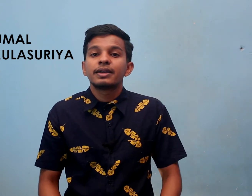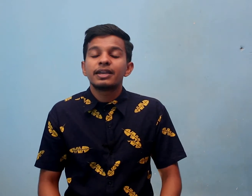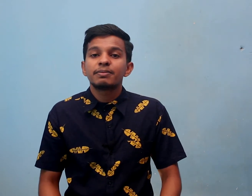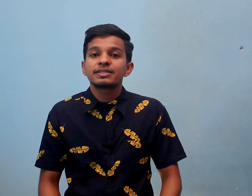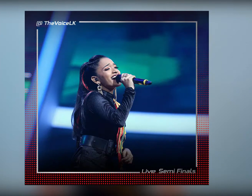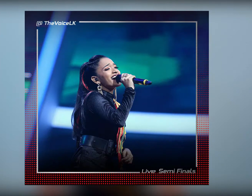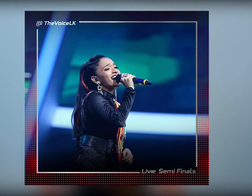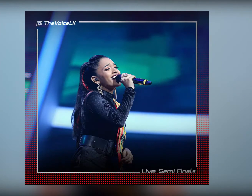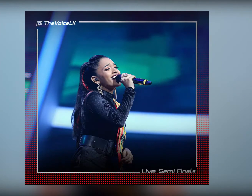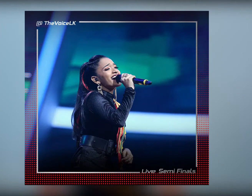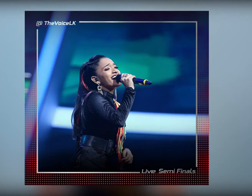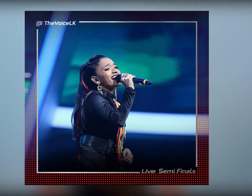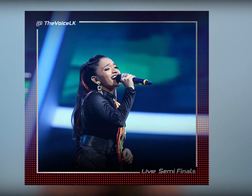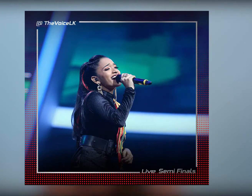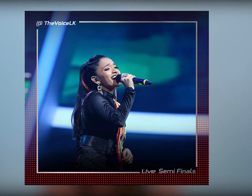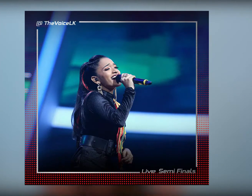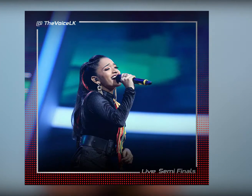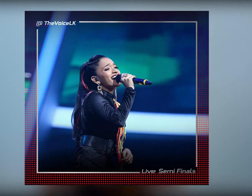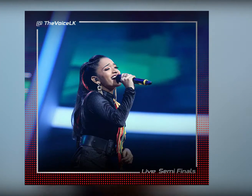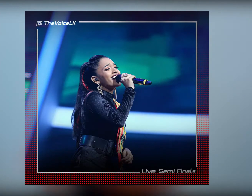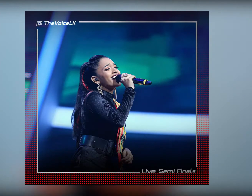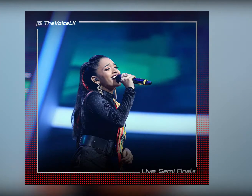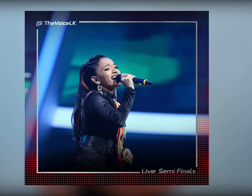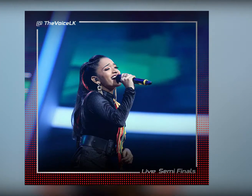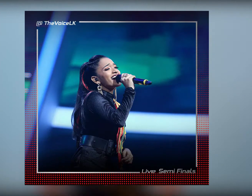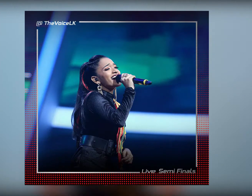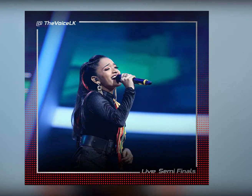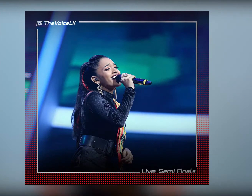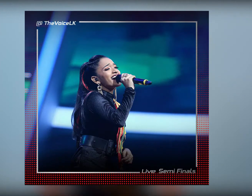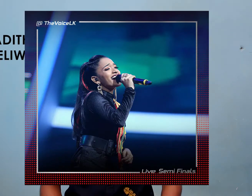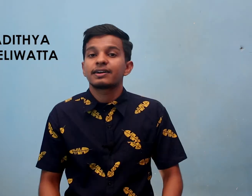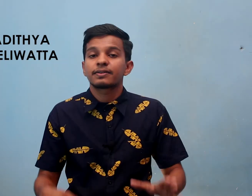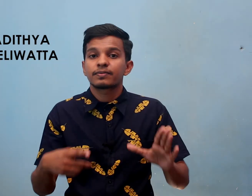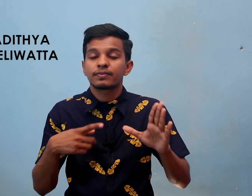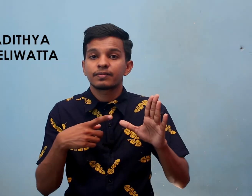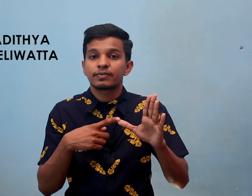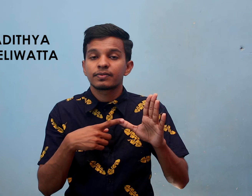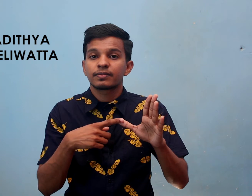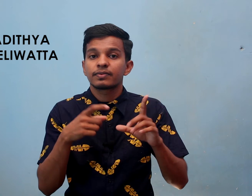ඊට පස්සේ අපි බලමු ආදිත්‍ය වැලිවත්ත. ආදිත්‍ය.